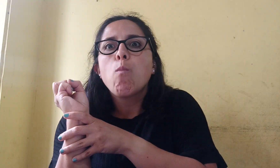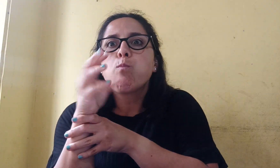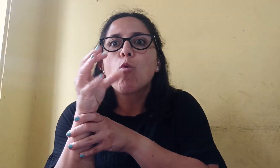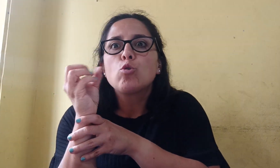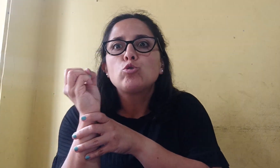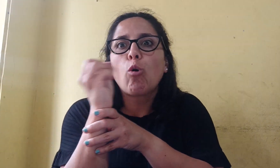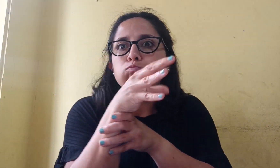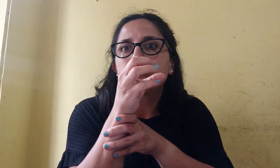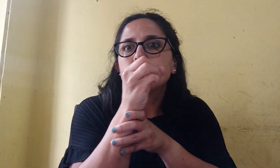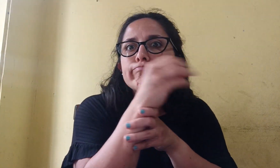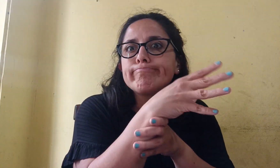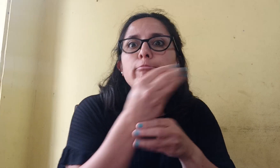nervioso,